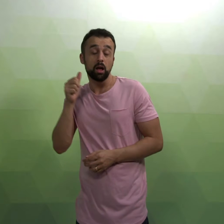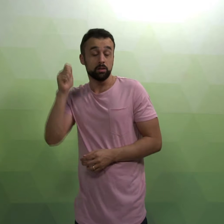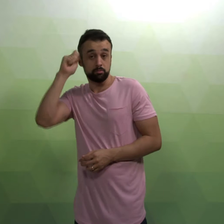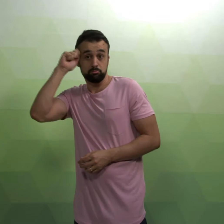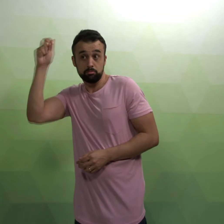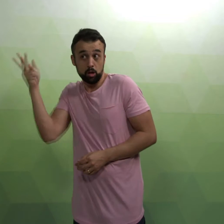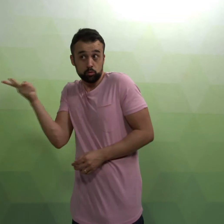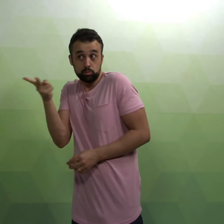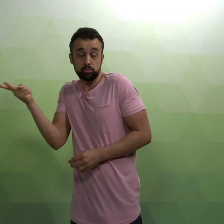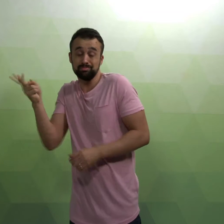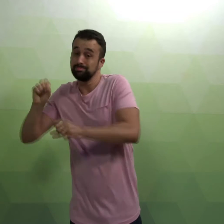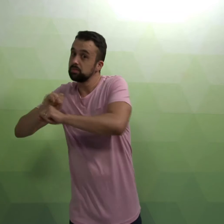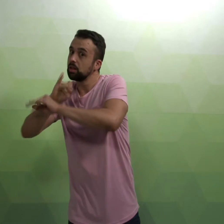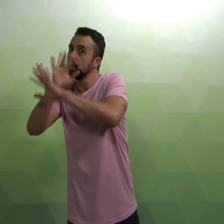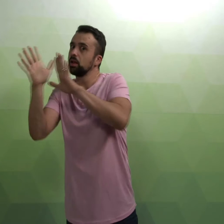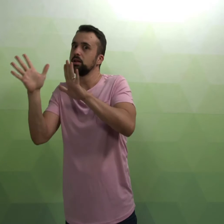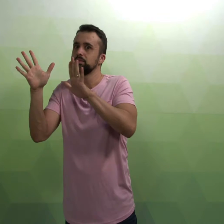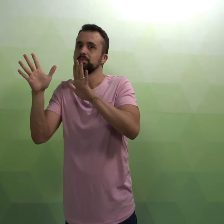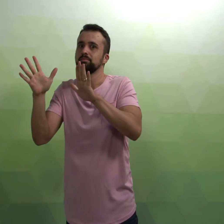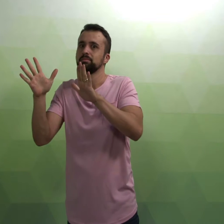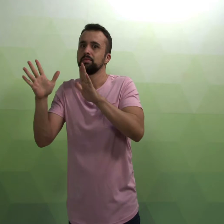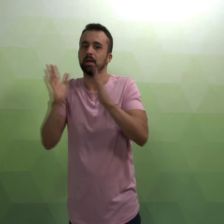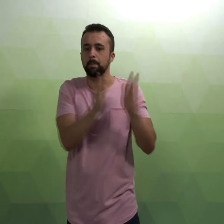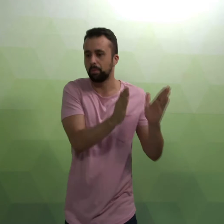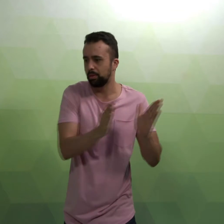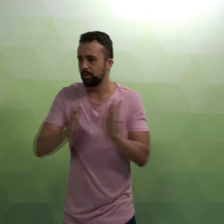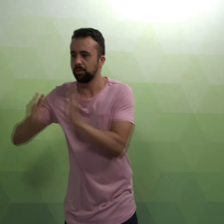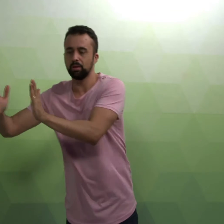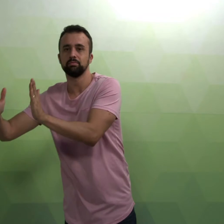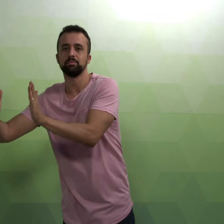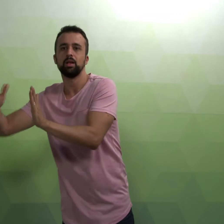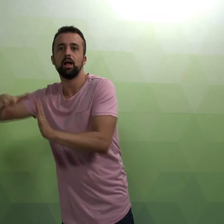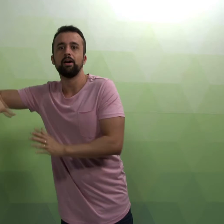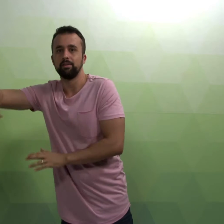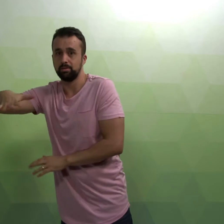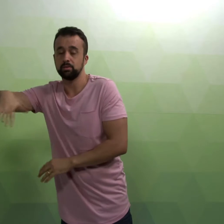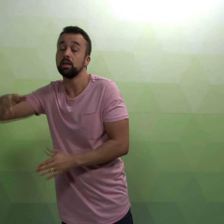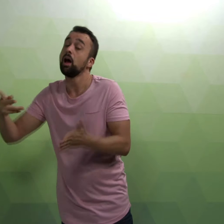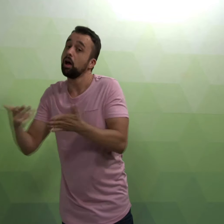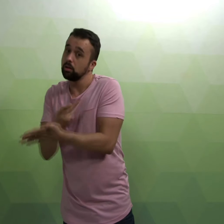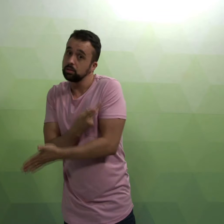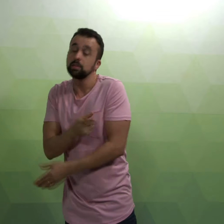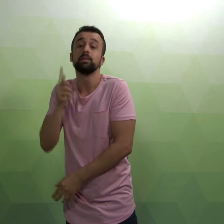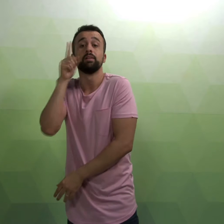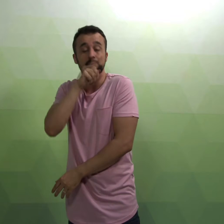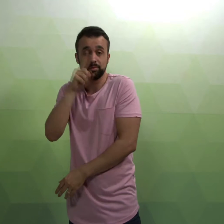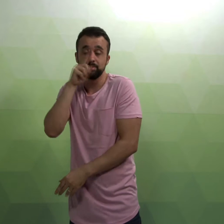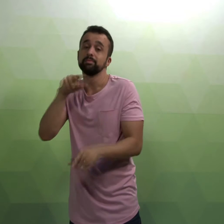As duas autoras deixam claro que nesta fase ainda há falhas e inadequações